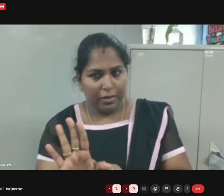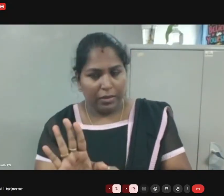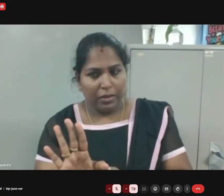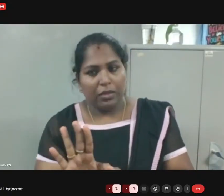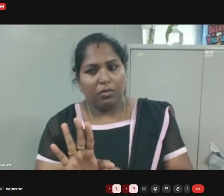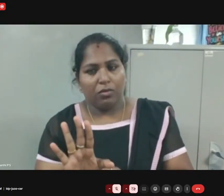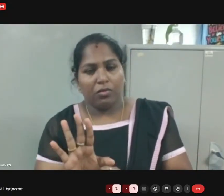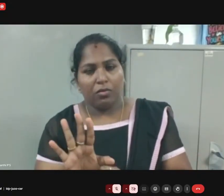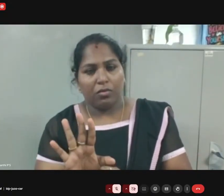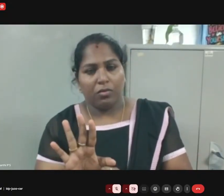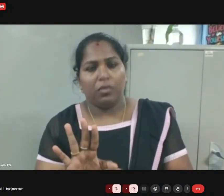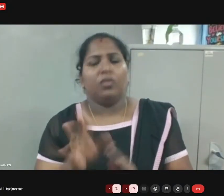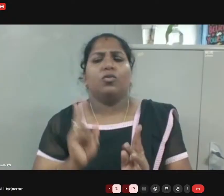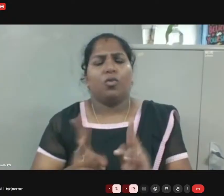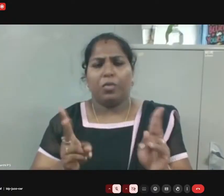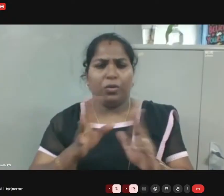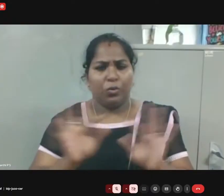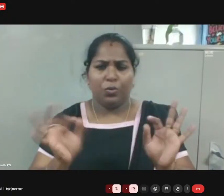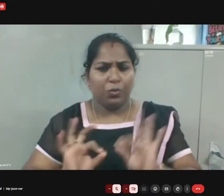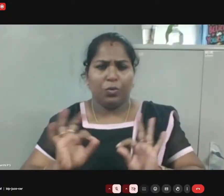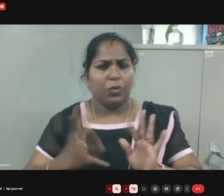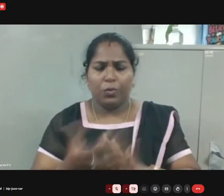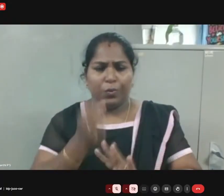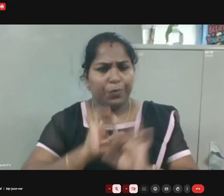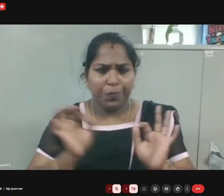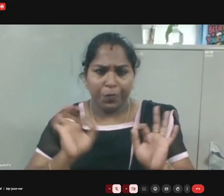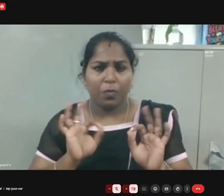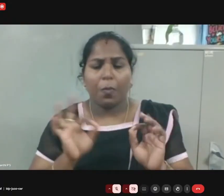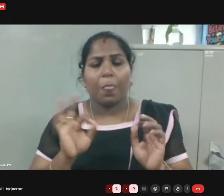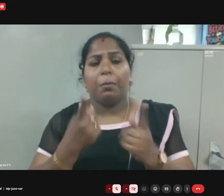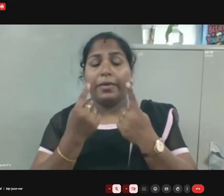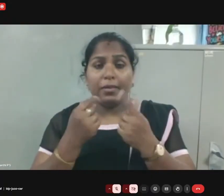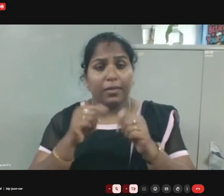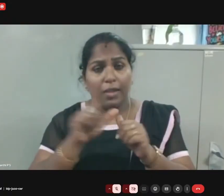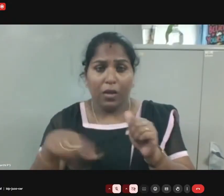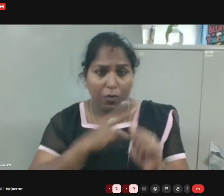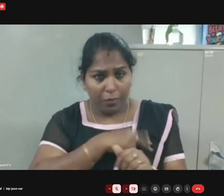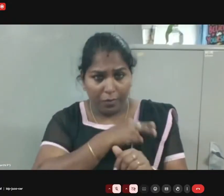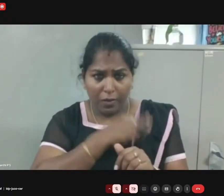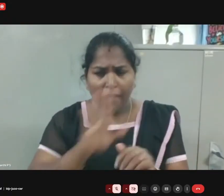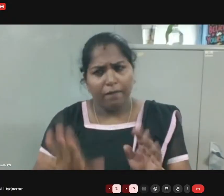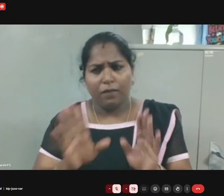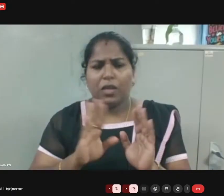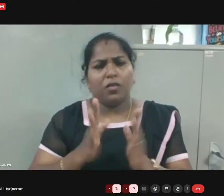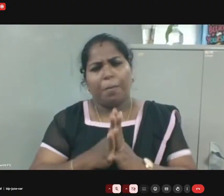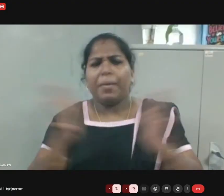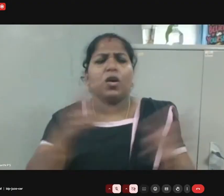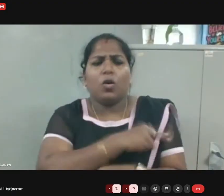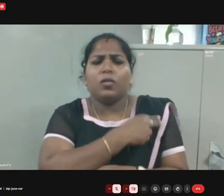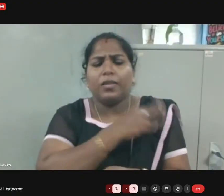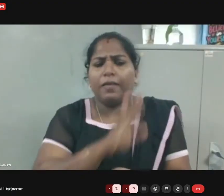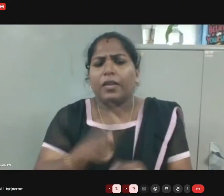ഉണ്ടായിരുന്നില്ല, അതുകൊണ്ട് നമ്മൾ ആരും ടെസ്റ്റ് ചെയ്യാറില്ല, അപ്പൊ നമ്മൾ കണ്ടുപിടിക്കുന്നില്ല. ഇപ്പൊ നമുക്ക് ഈ ടെസ്റ്റ് എല്ലാ ആശുപത്രികളിലും ഉള്ളതുകൊണ്ട്, എല്ലാ ആശുപത്രികളിലും നല്ല വലിയ ആശുപത്രികളിലും ഉള്ളതുകൊണ്ട്